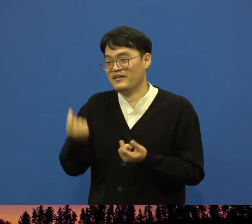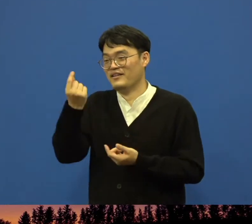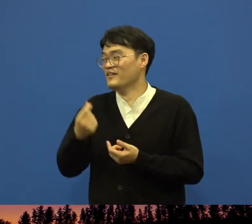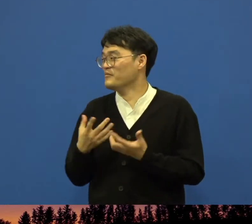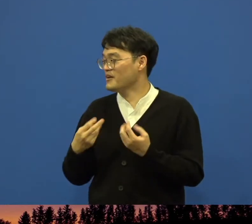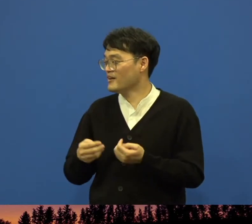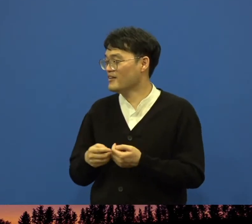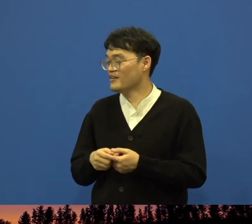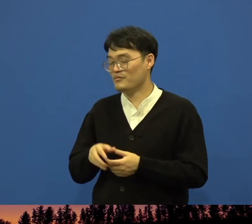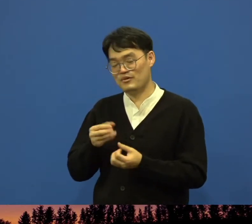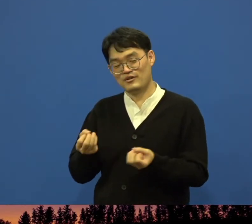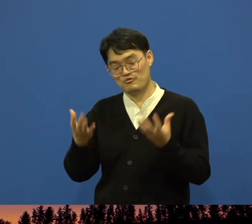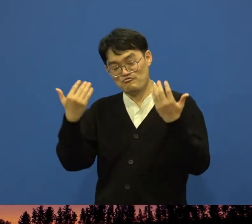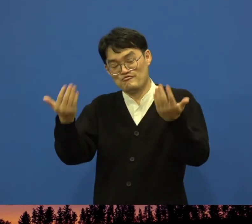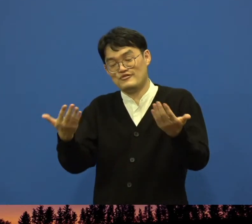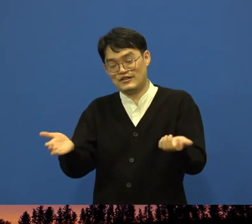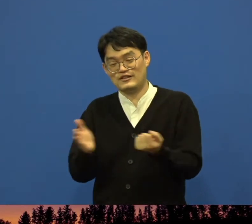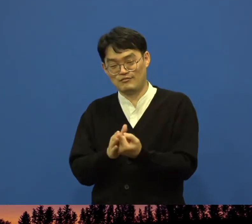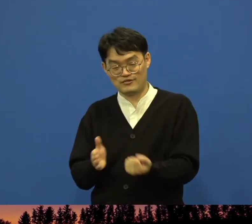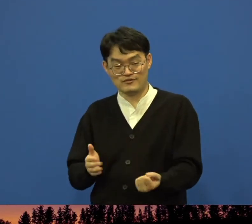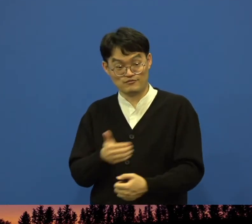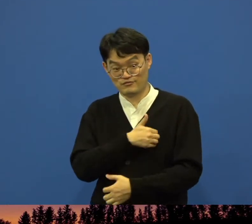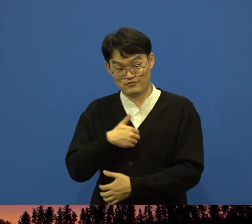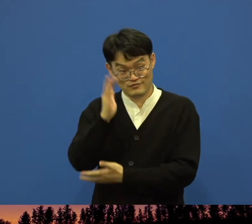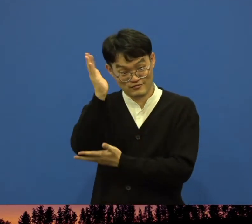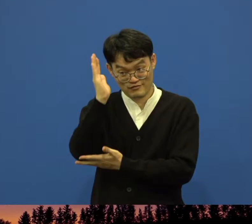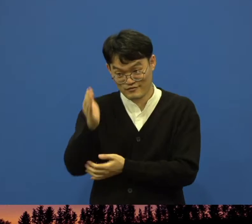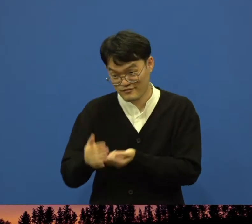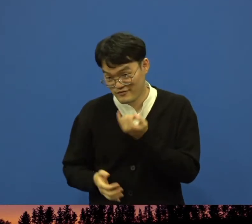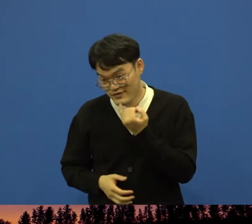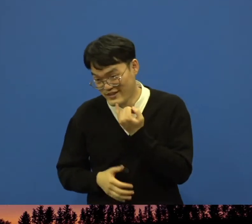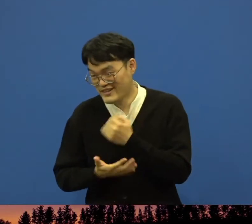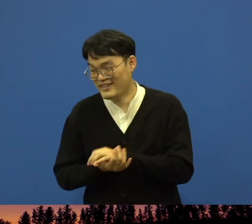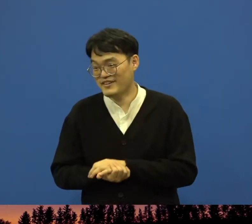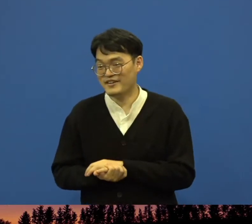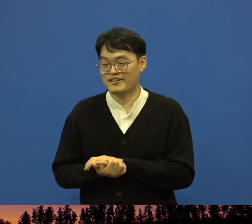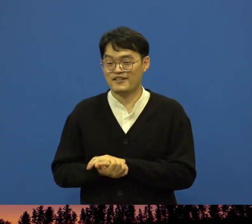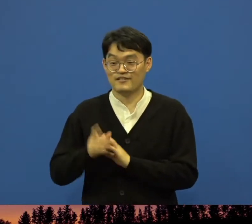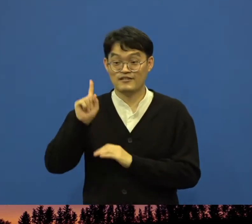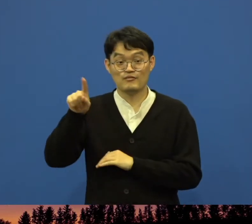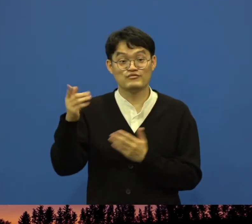명절이 뭐 연휴 뭐 그죠? 이럴 때 길게 하지 뭐.